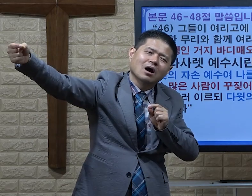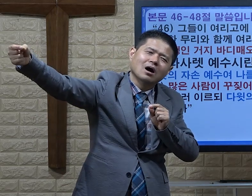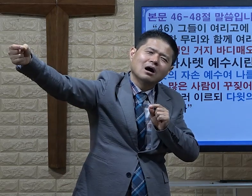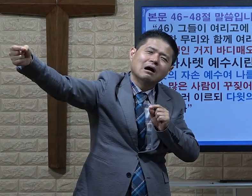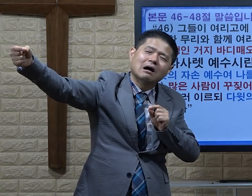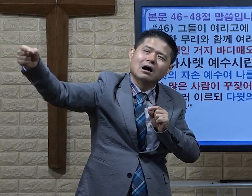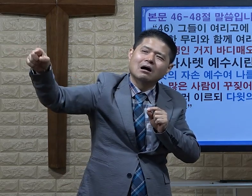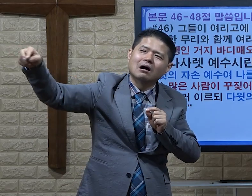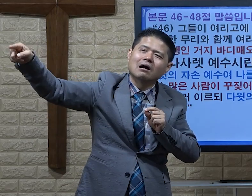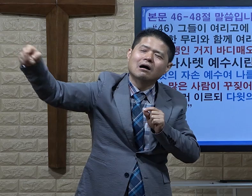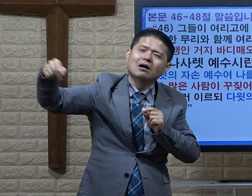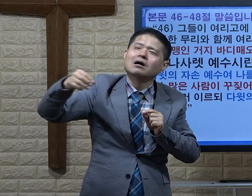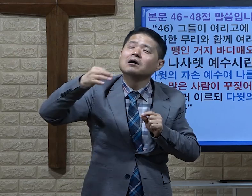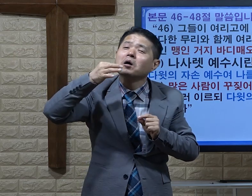있는 것을